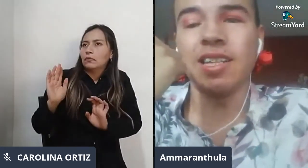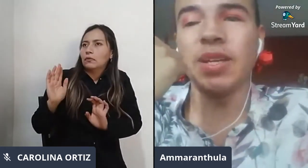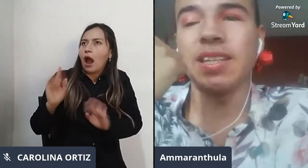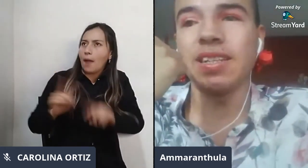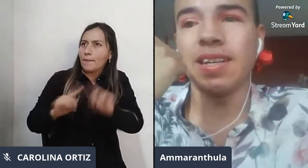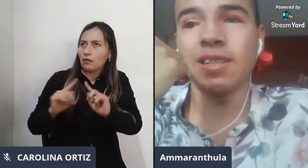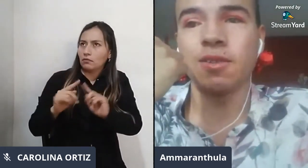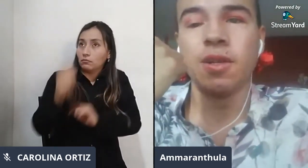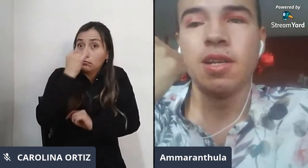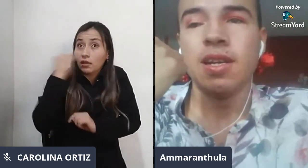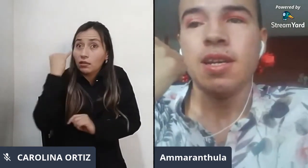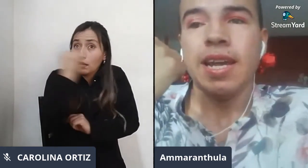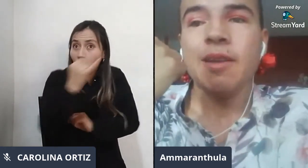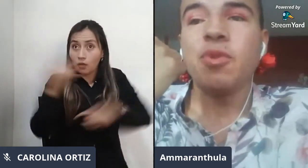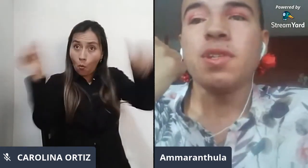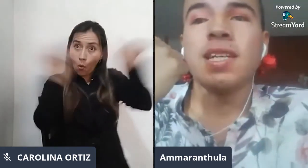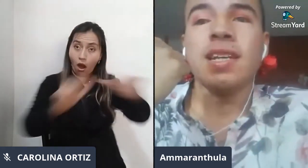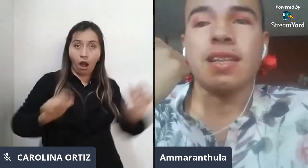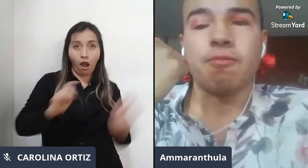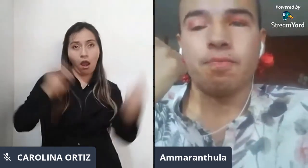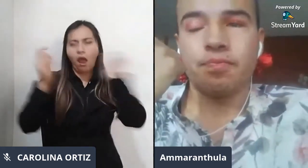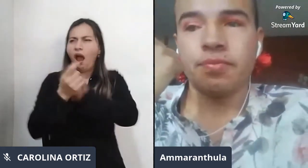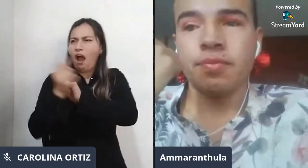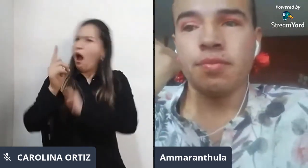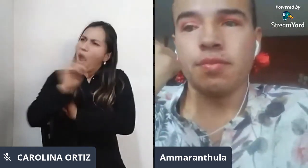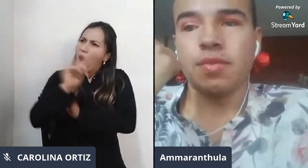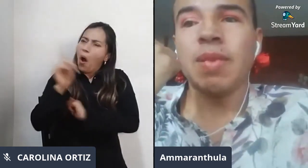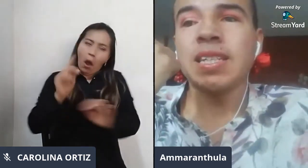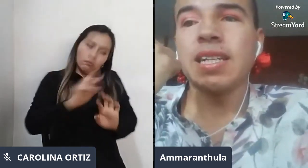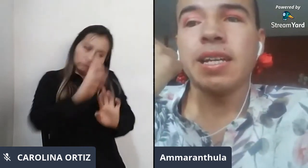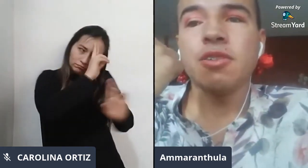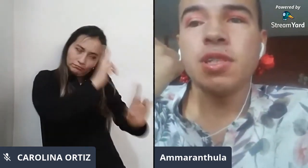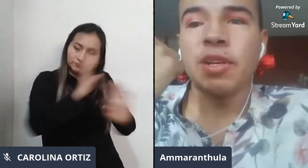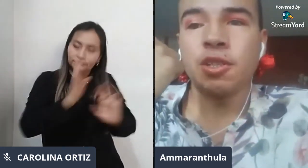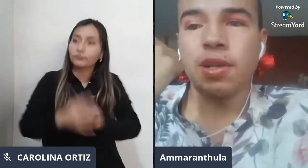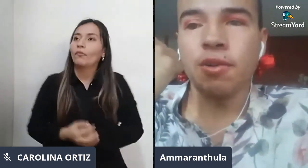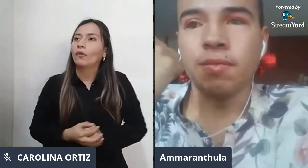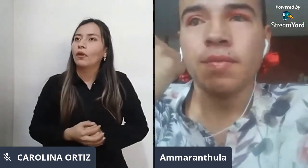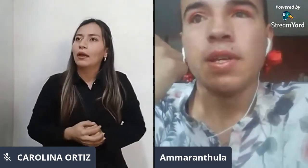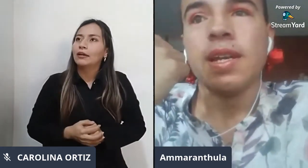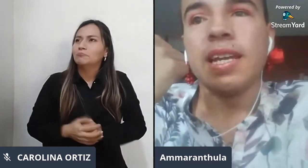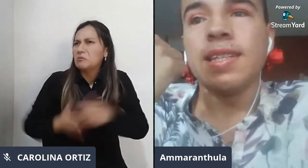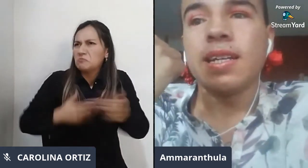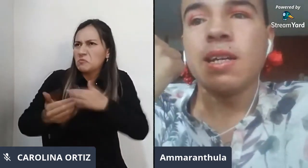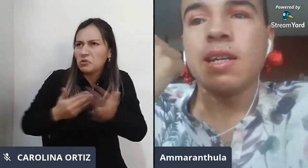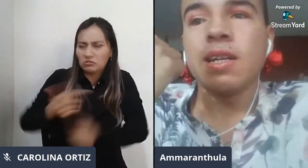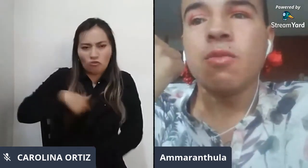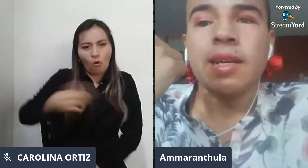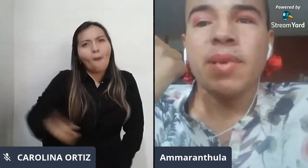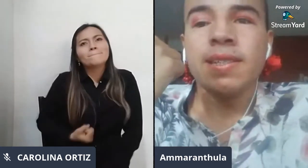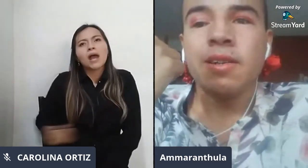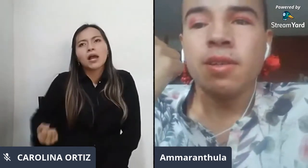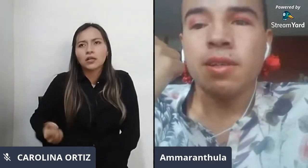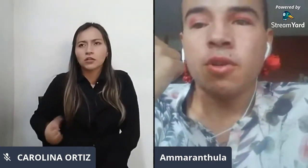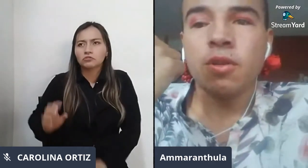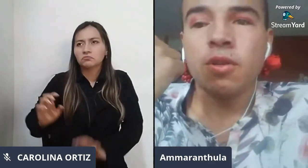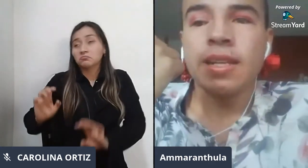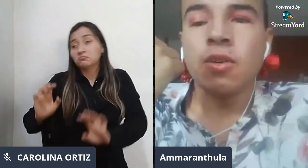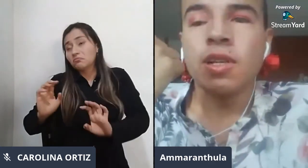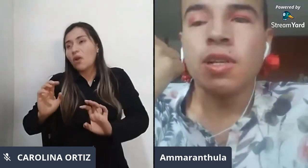interesaba, ni me interesa eso. El punto es que, más allá de que yo sea machorra o no, está que cualquier